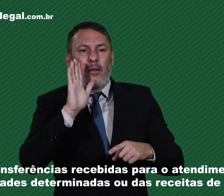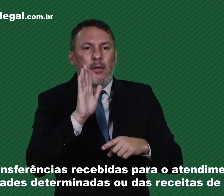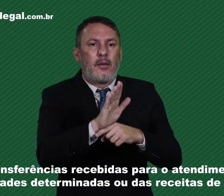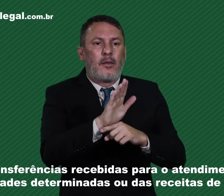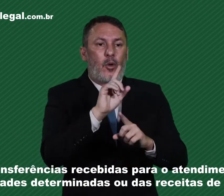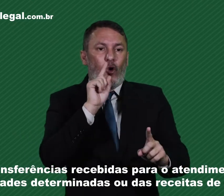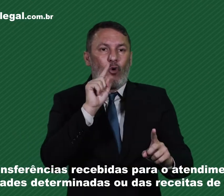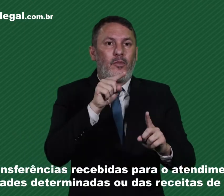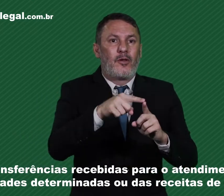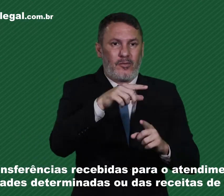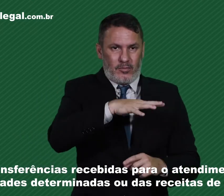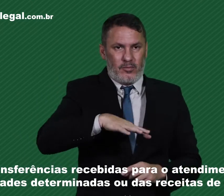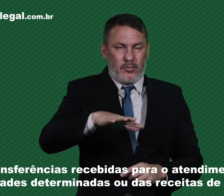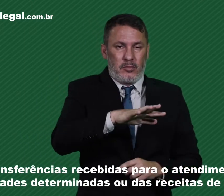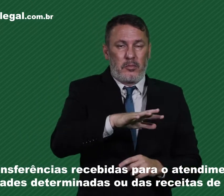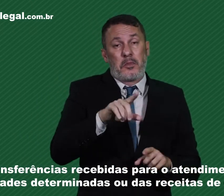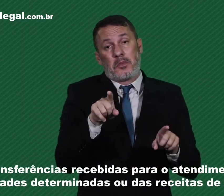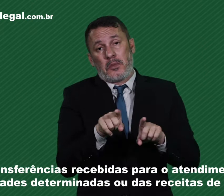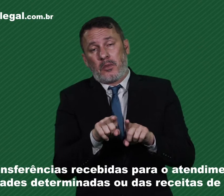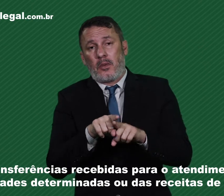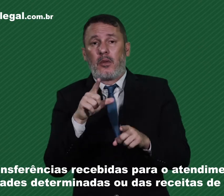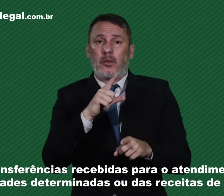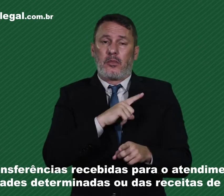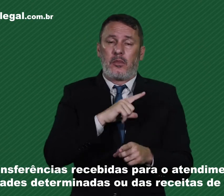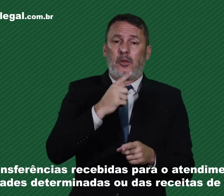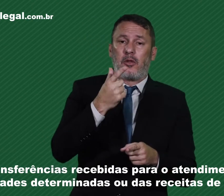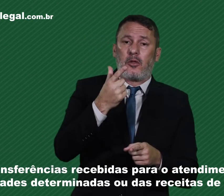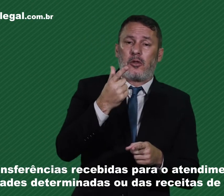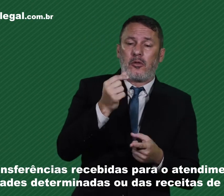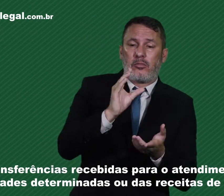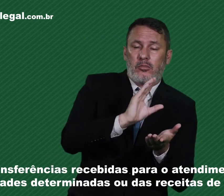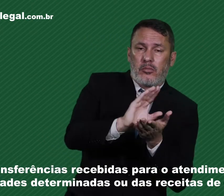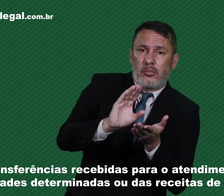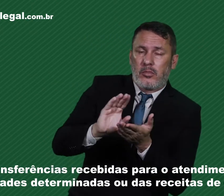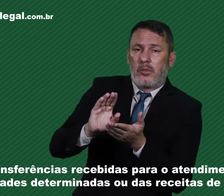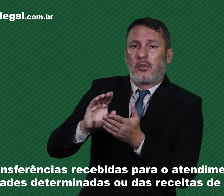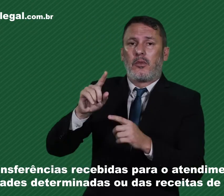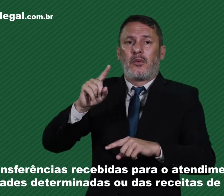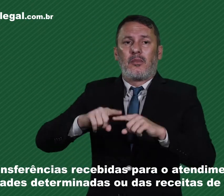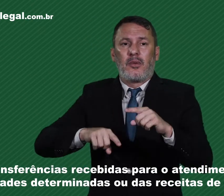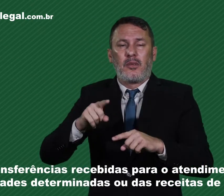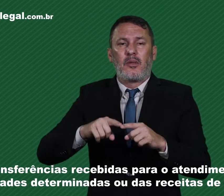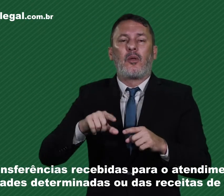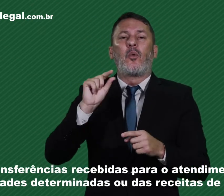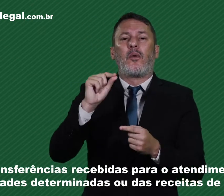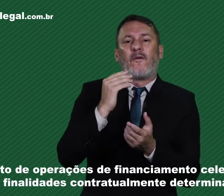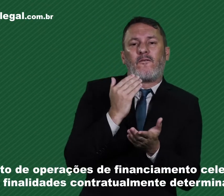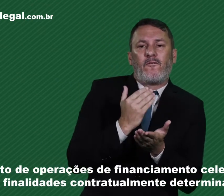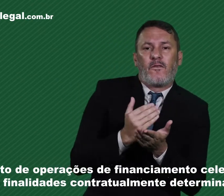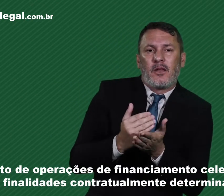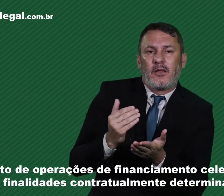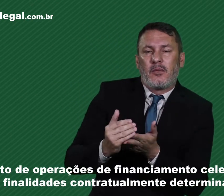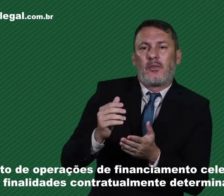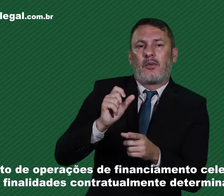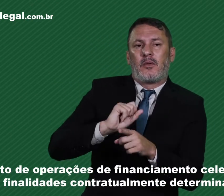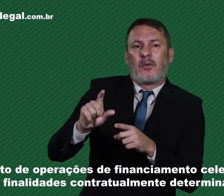transferências recebidas para o atendimento de finalidades determinadas ou das receitas de Capital produto de operações